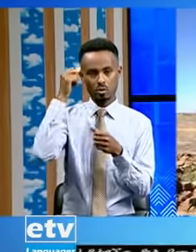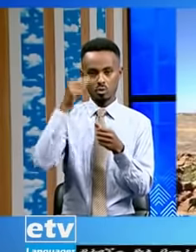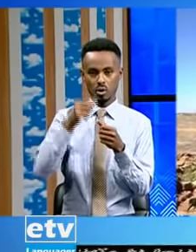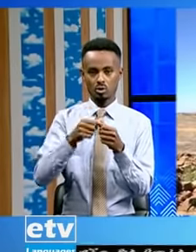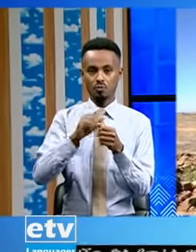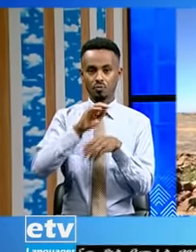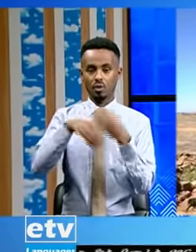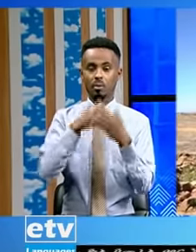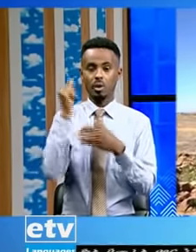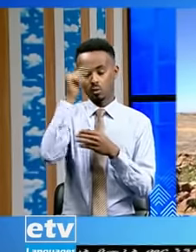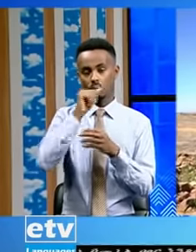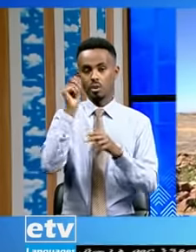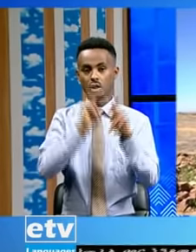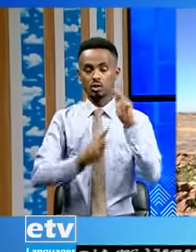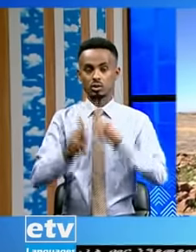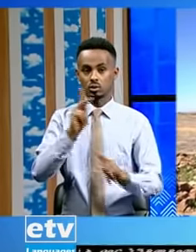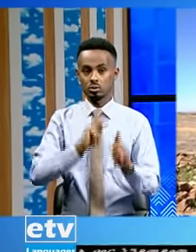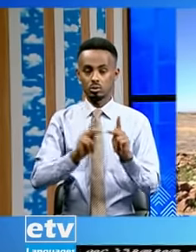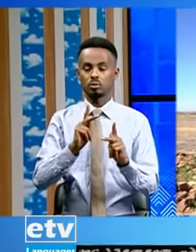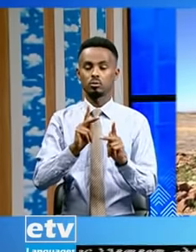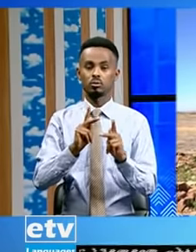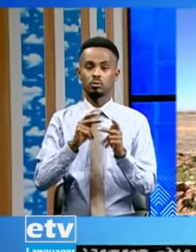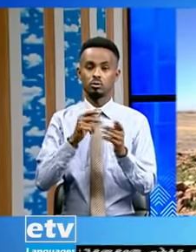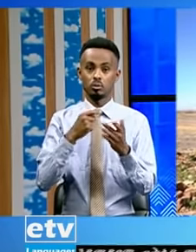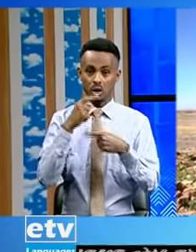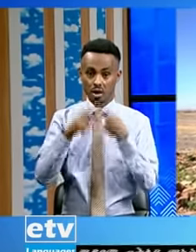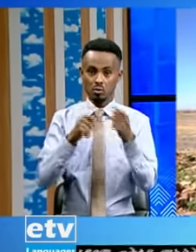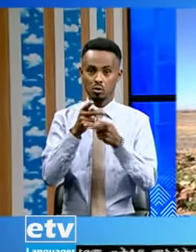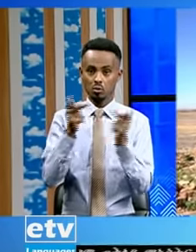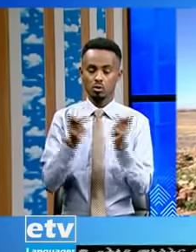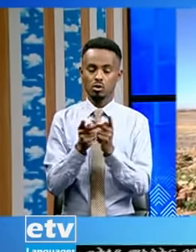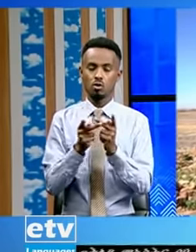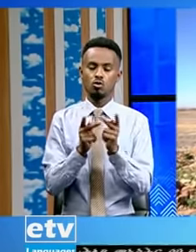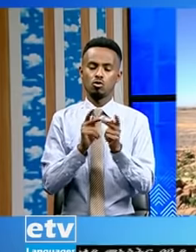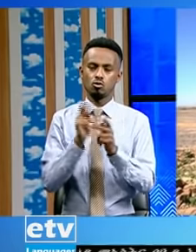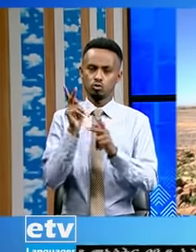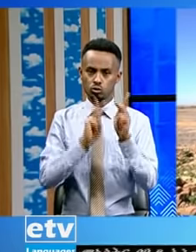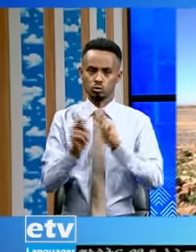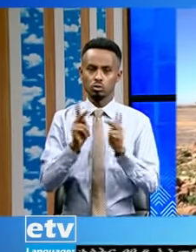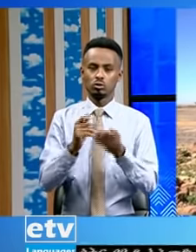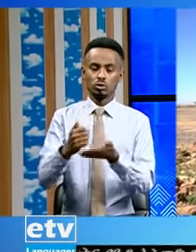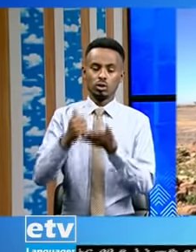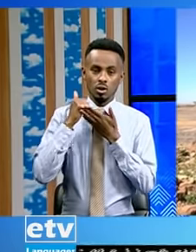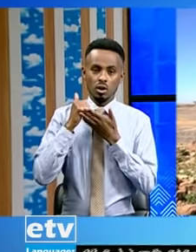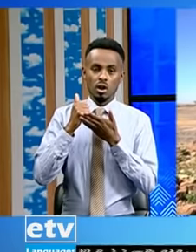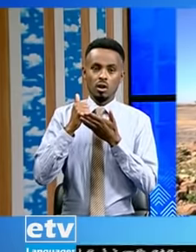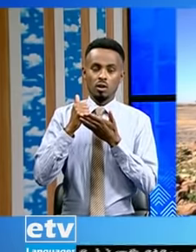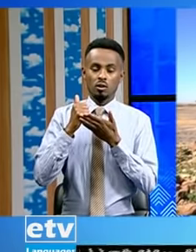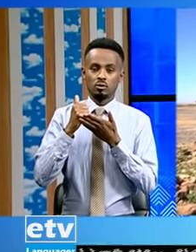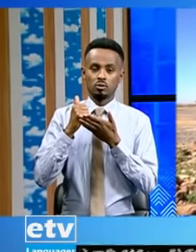አሳስበዋል። ለመላው ኢትዮጵያ ሕዝብ ከፍተኛ ምስጋና አለኝ። በሄንበት ቦታ ሁሉ ሕዝቡ እየቀለበ እየረዳ